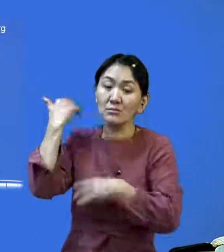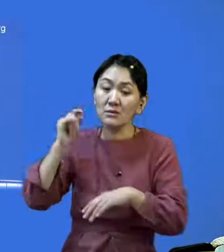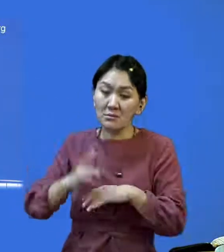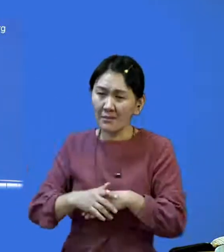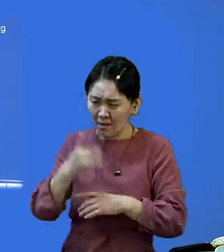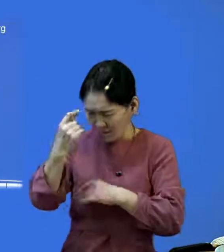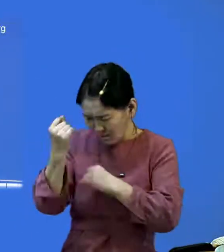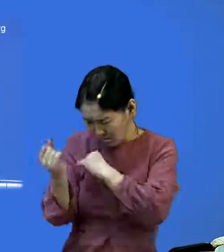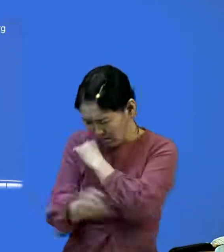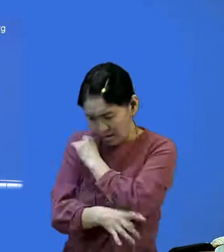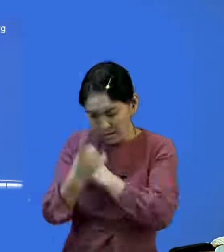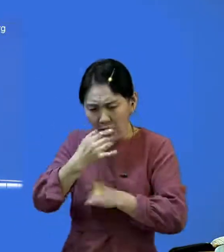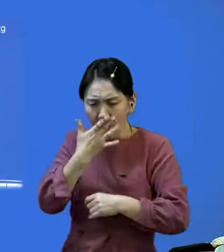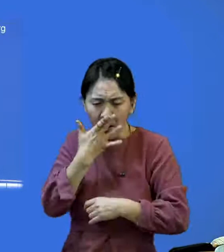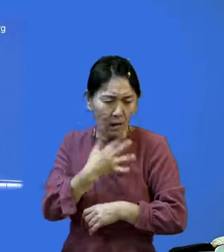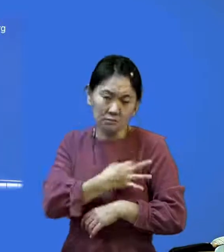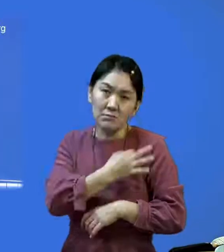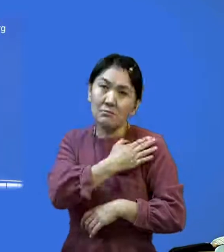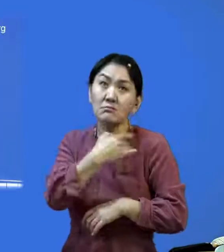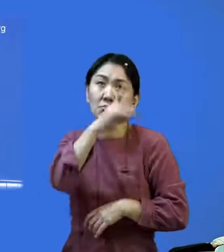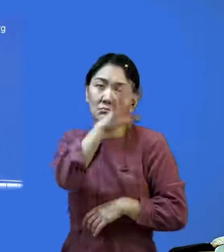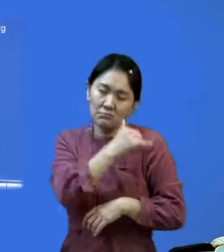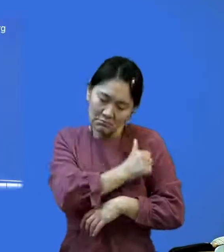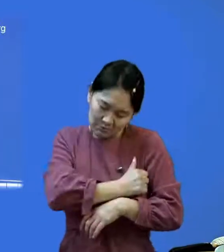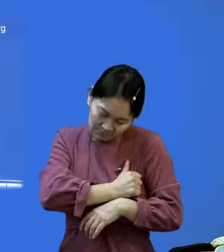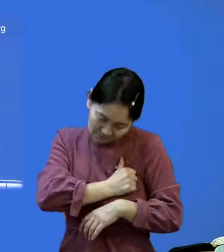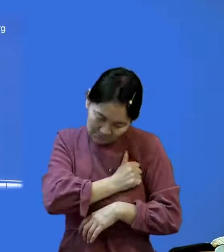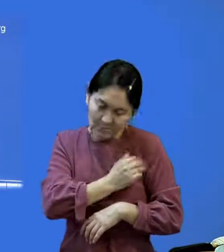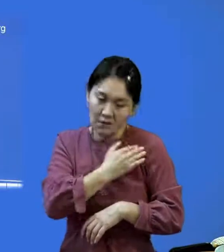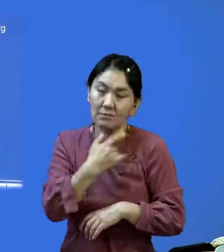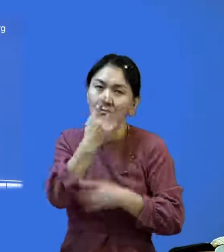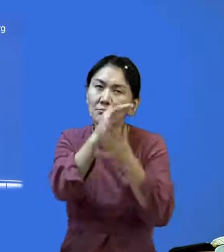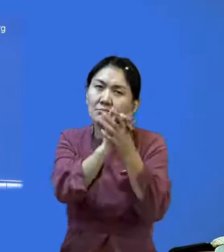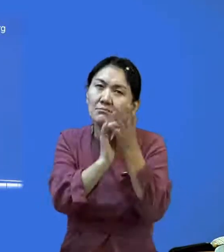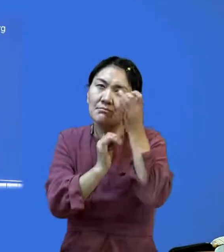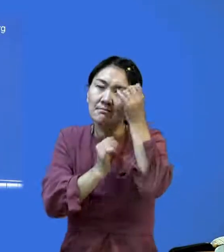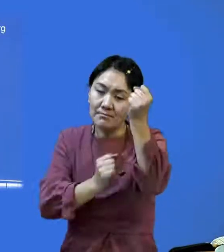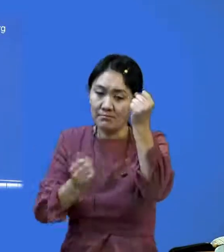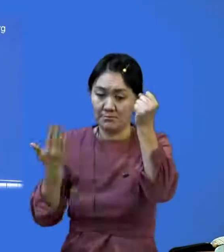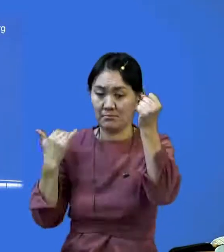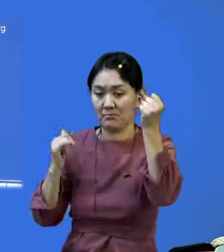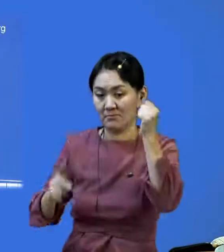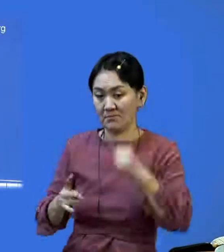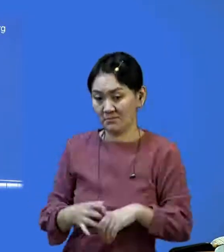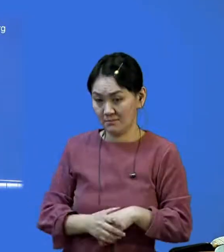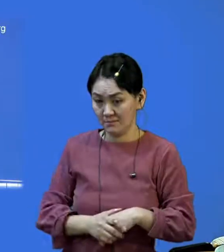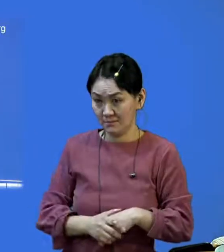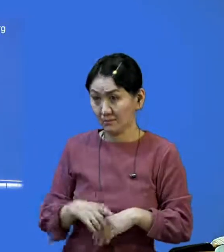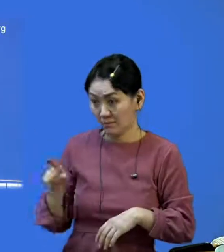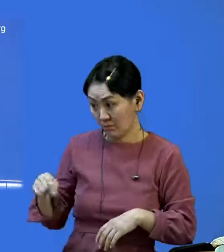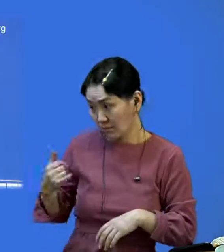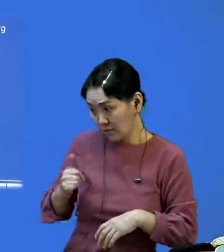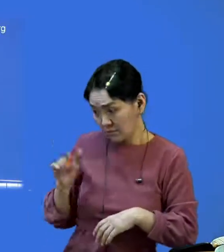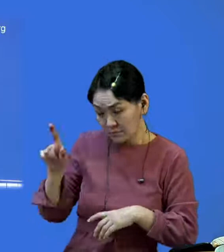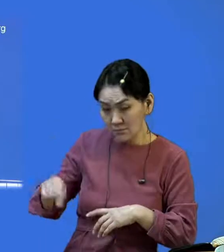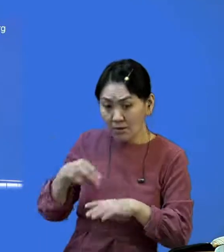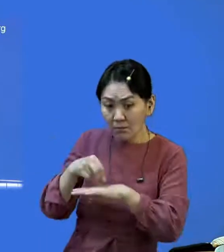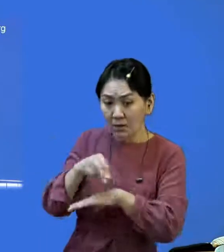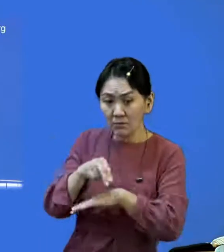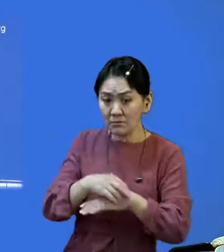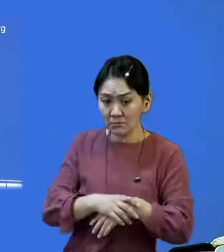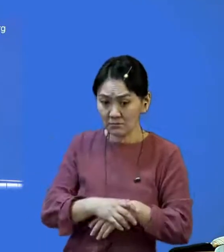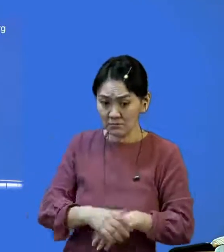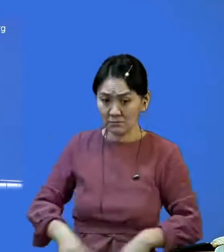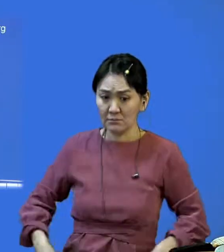Хизнээ ядуу байсан ч эзнэр сэтгэл хангалуун байж эзэнд л найдаж. А тийм учраас